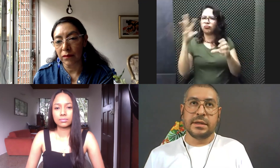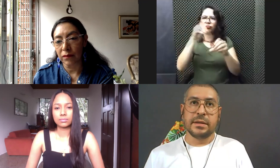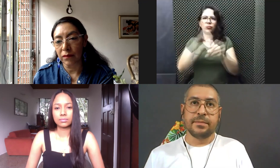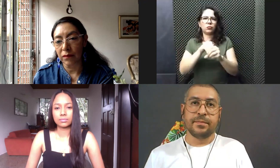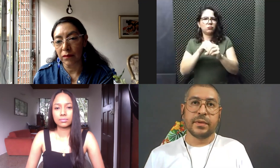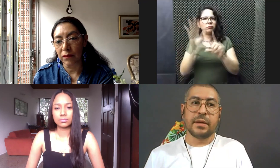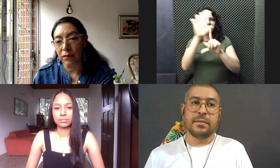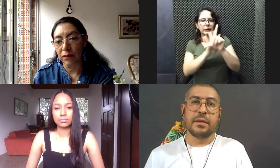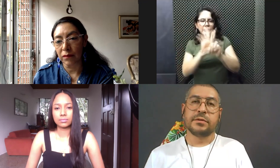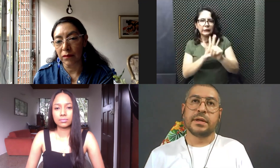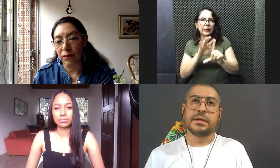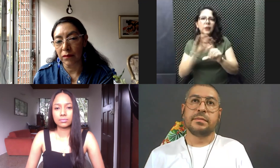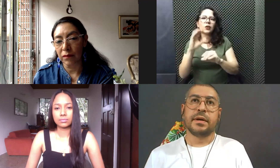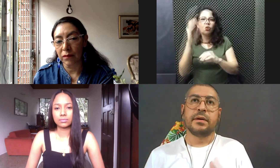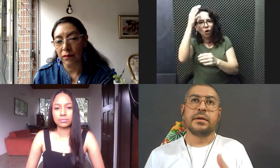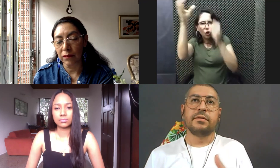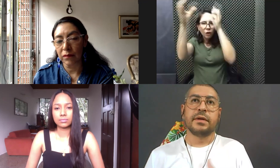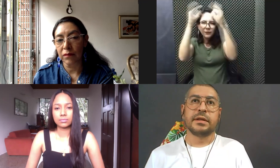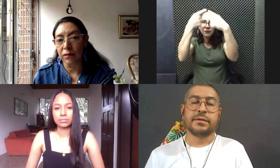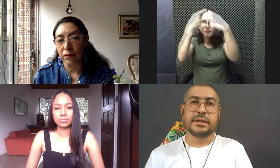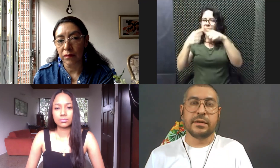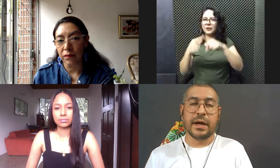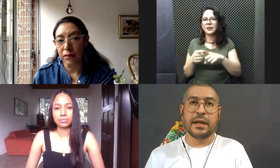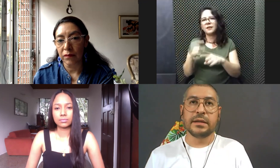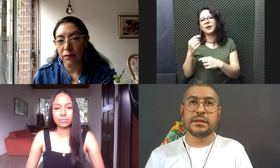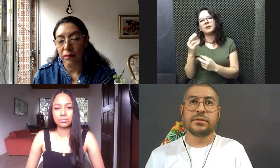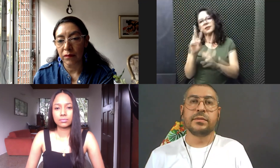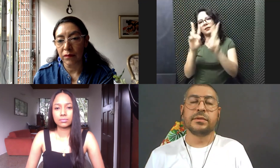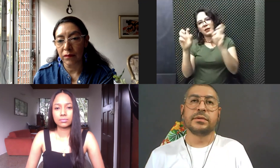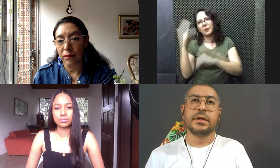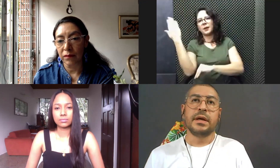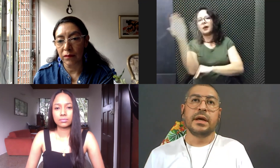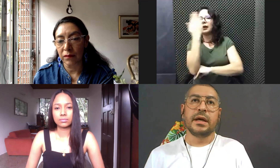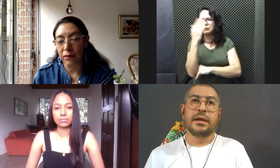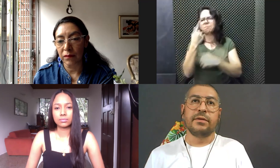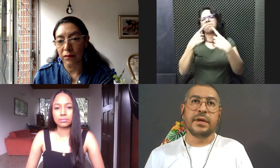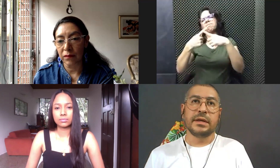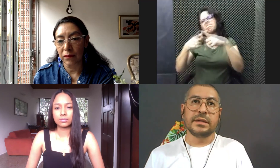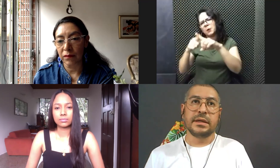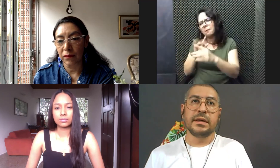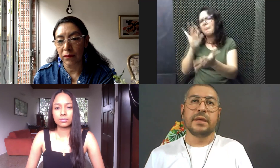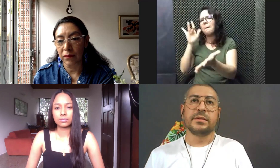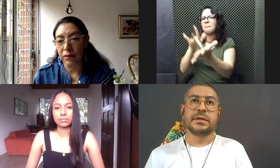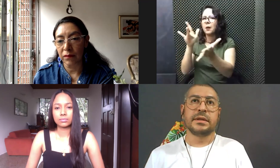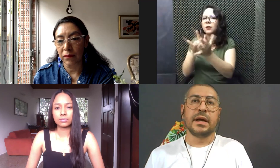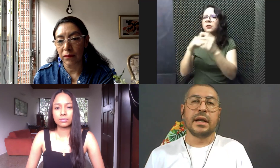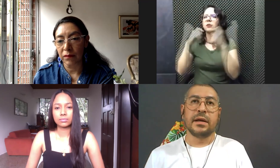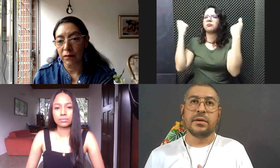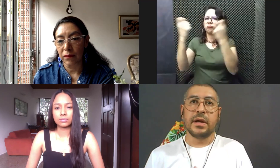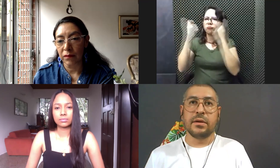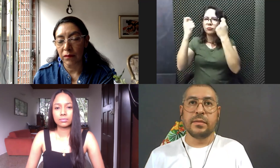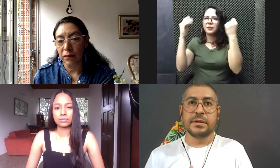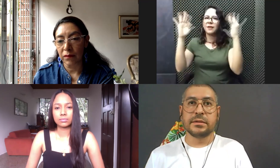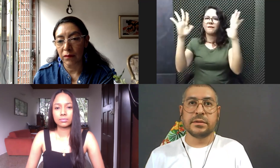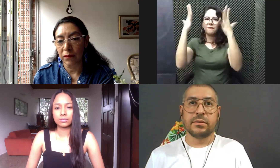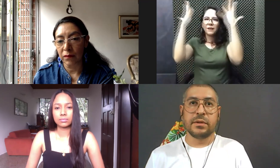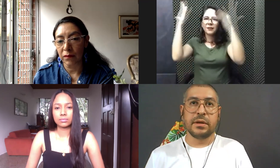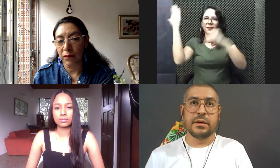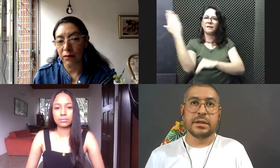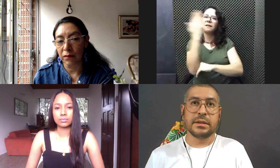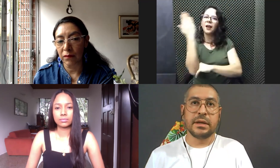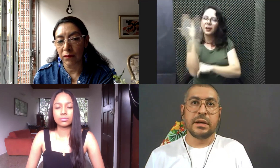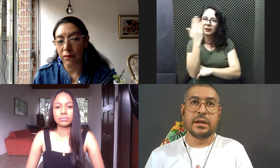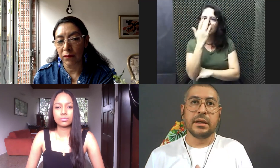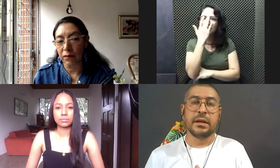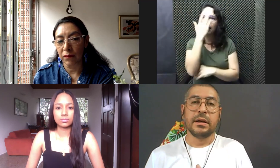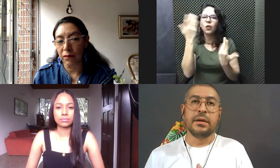del cine. También hemos participado en diferentes festivales, estuvimos en el FIXI, hemos ganado ya 2 veces